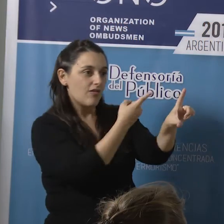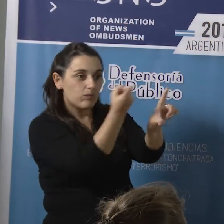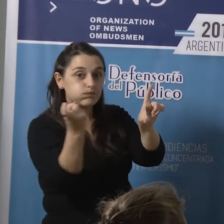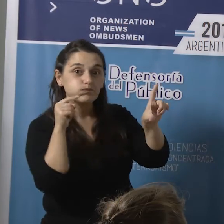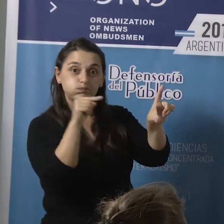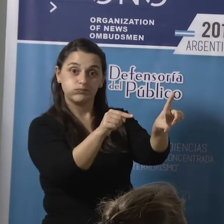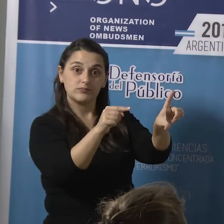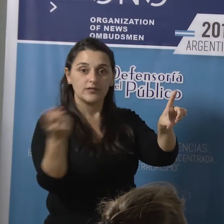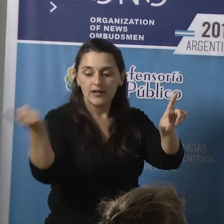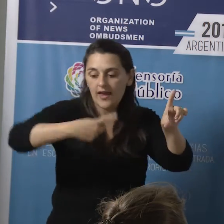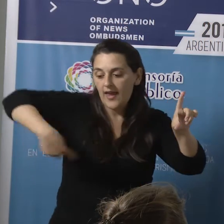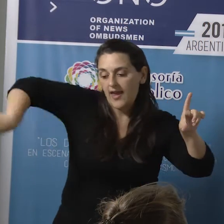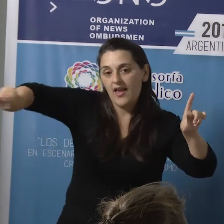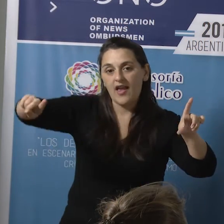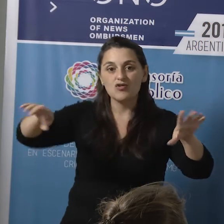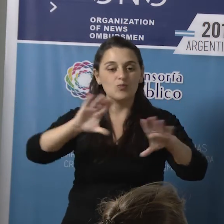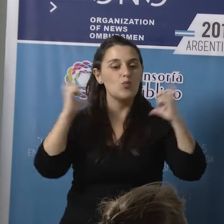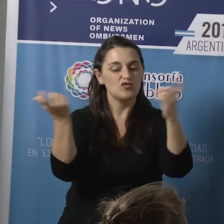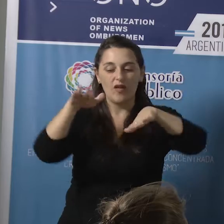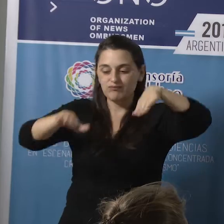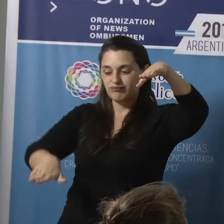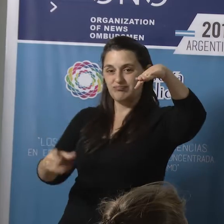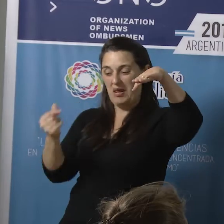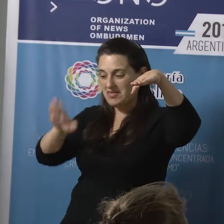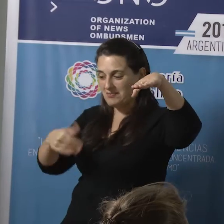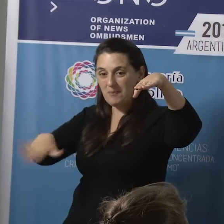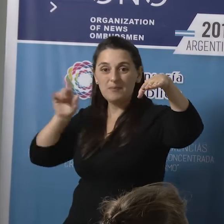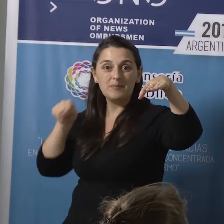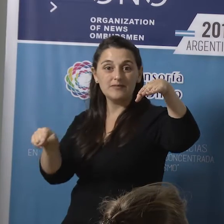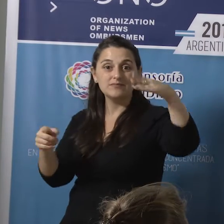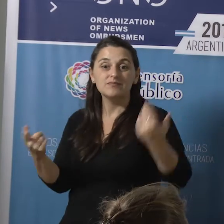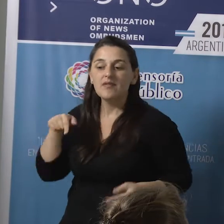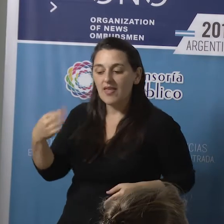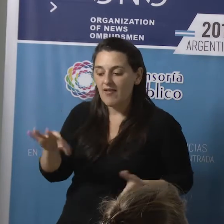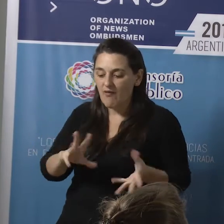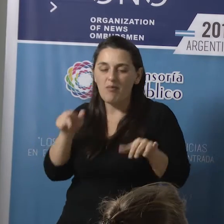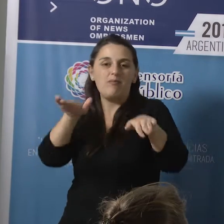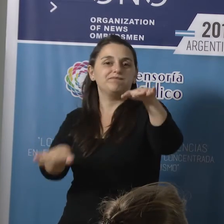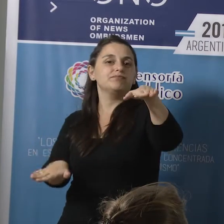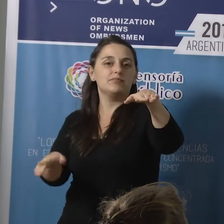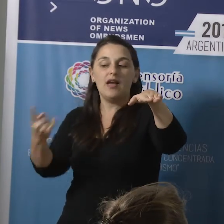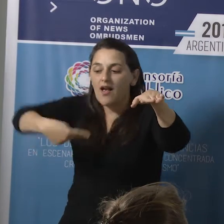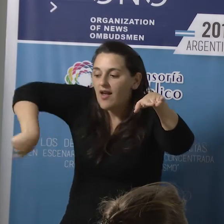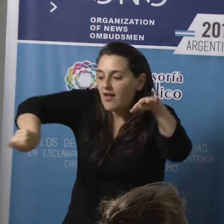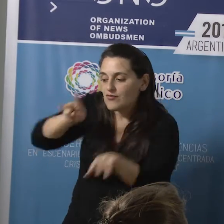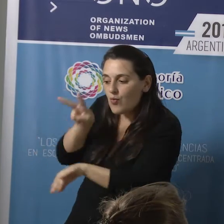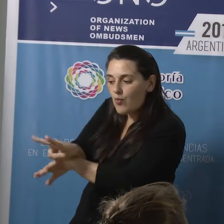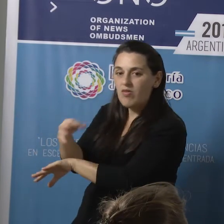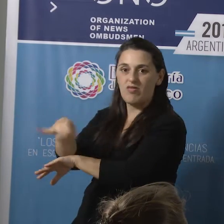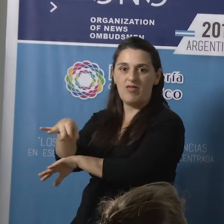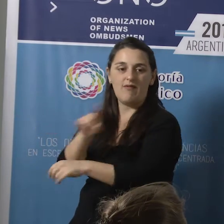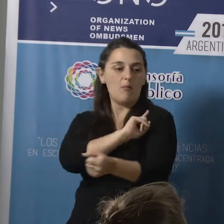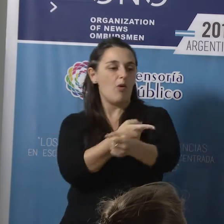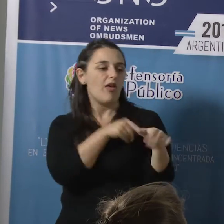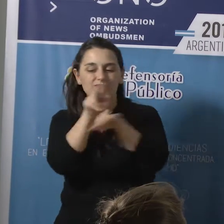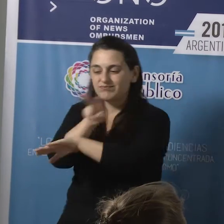caso, constituyen la parte débil de la relación y por lo mismo deben ser tratados de un modo desigual y deben ser protegidos del poder. De igual